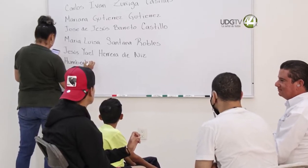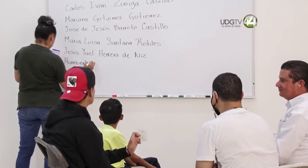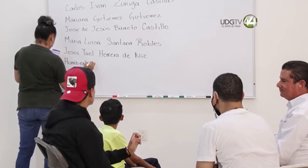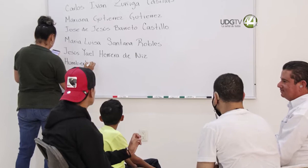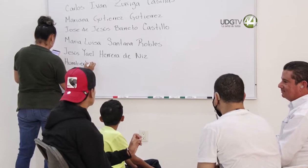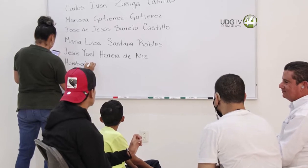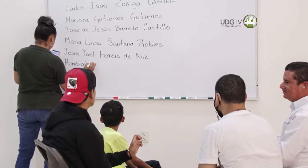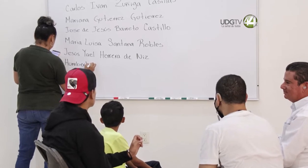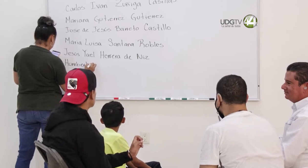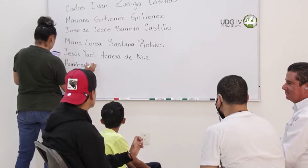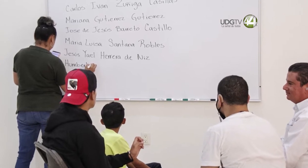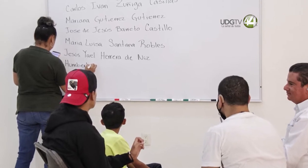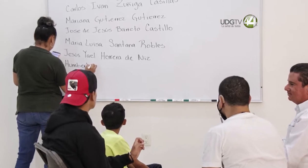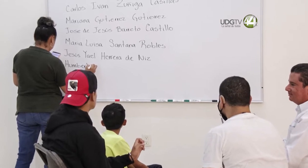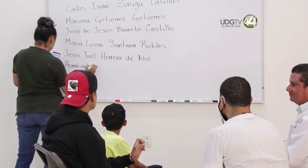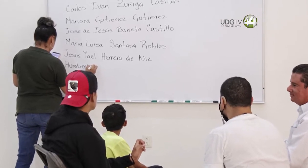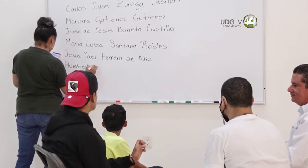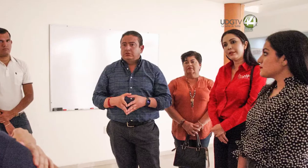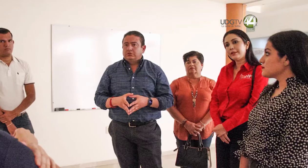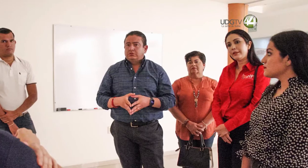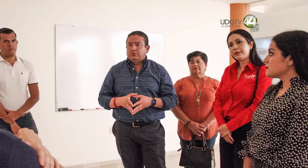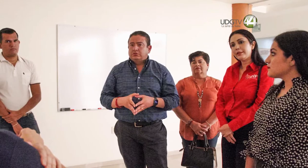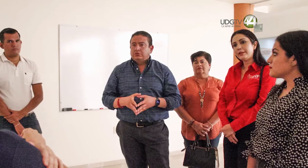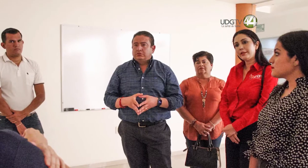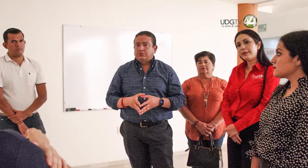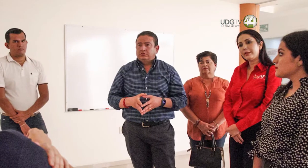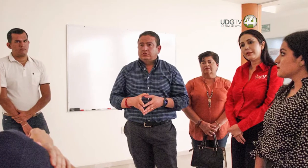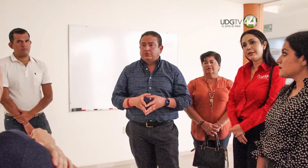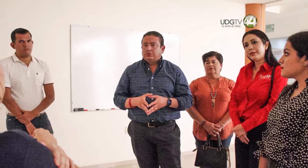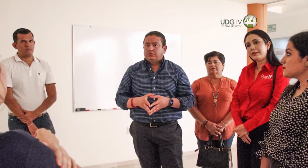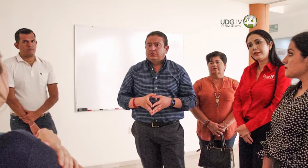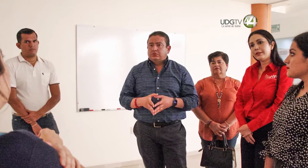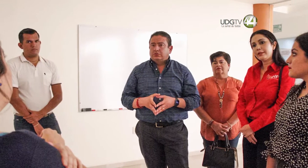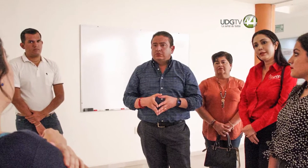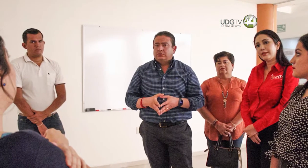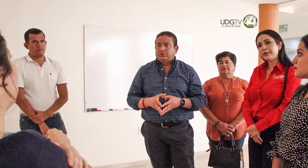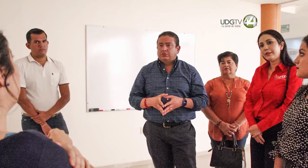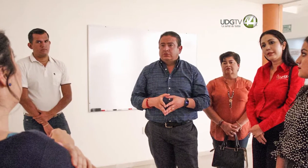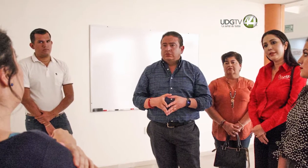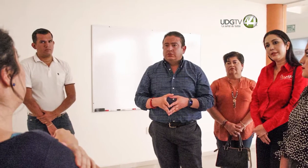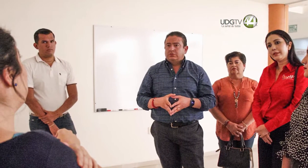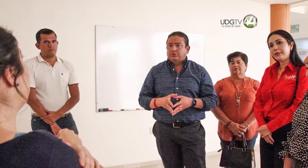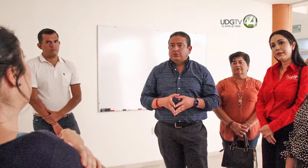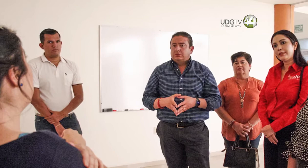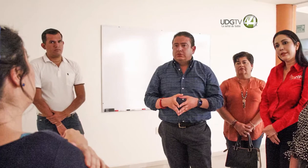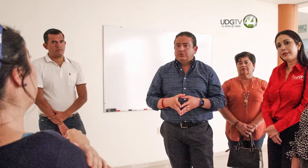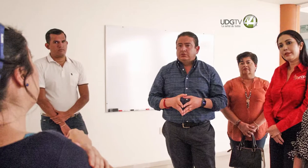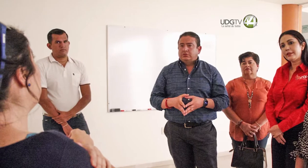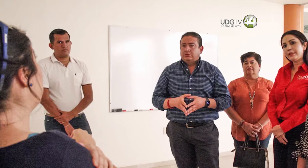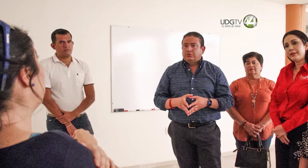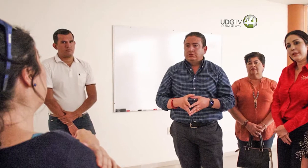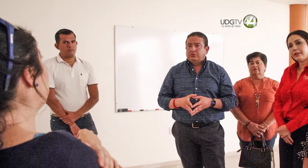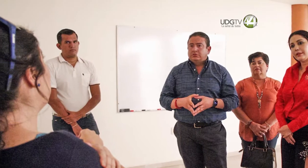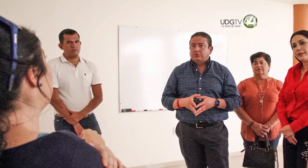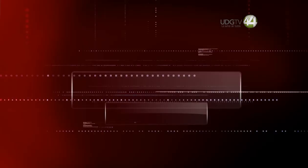que las diversas clases y capacitaciones serán impartidas por la especialista en educación especial Abigail Castro.